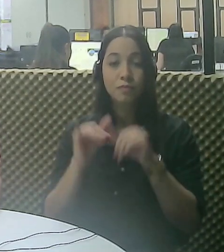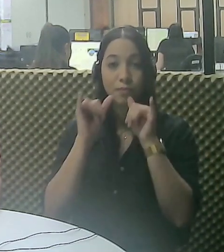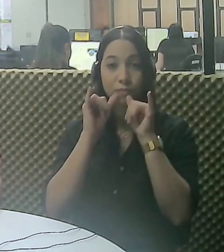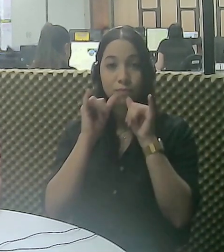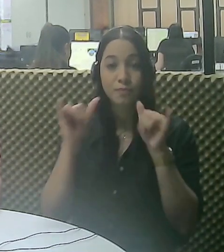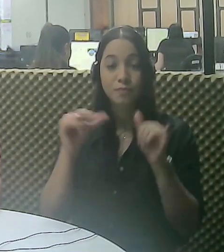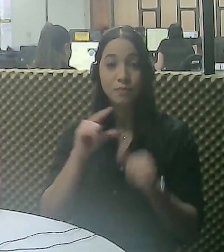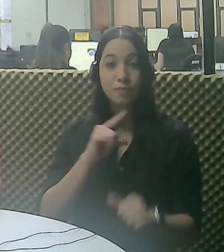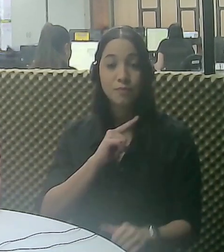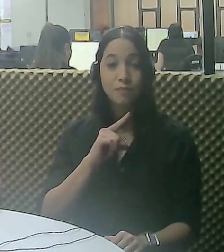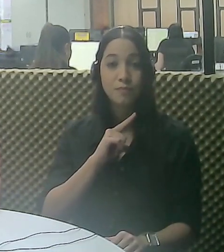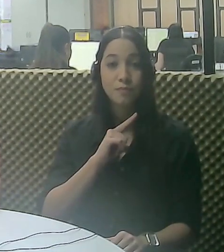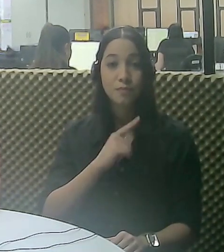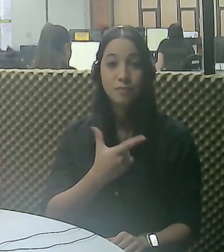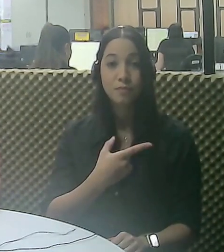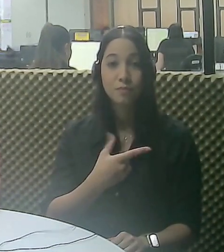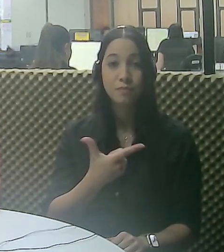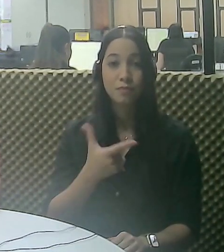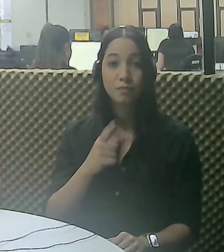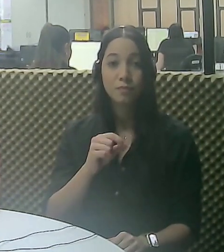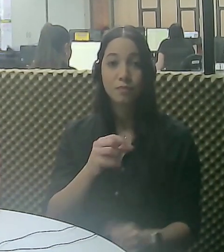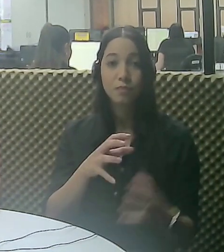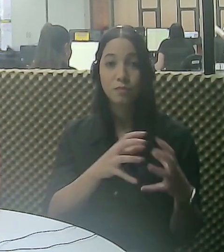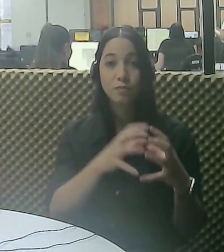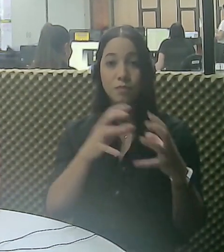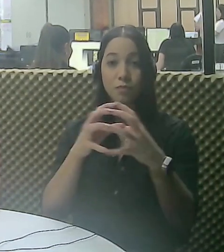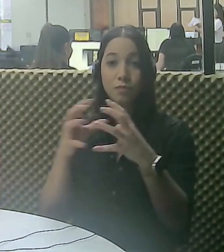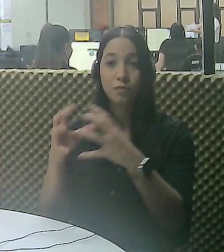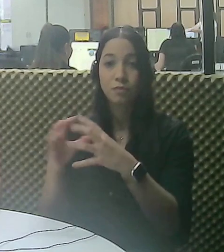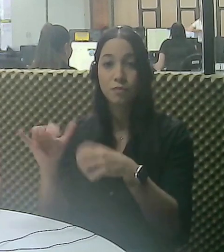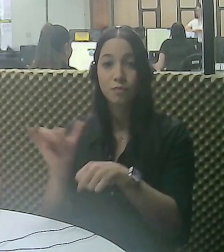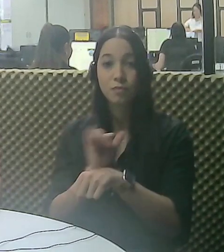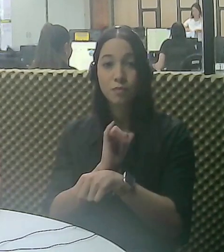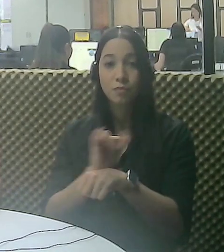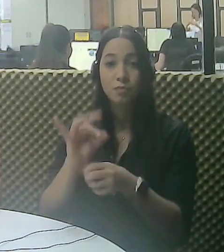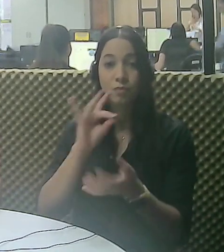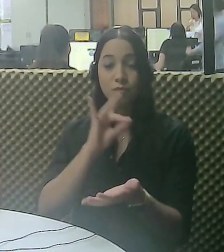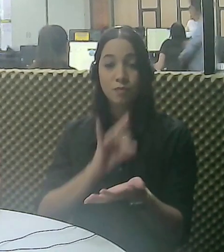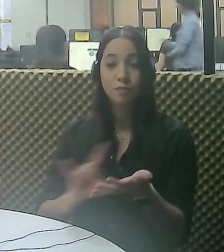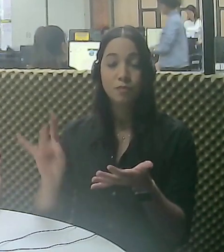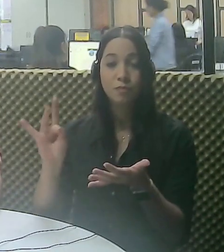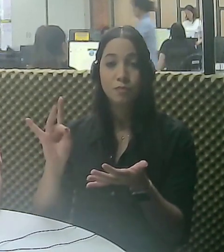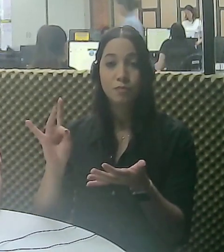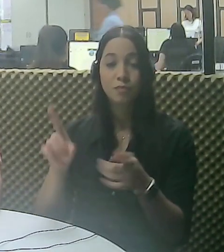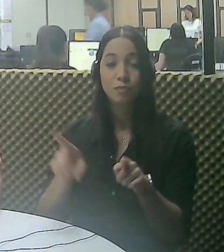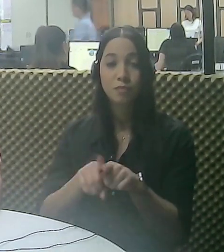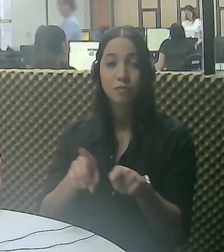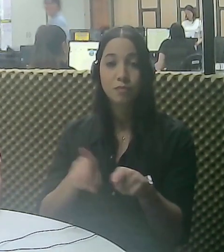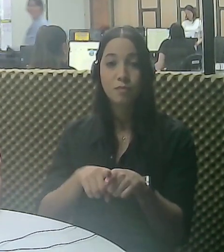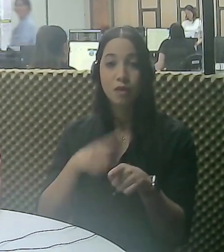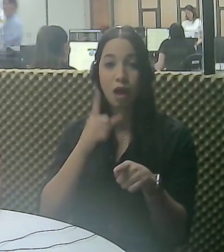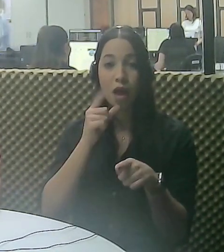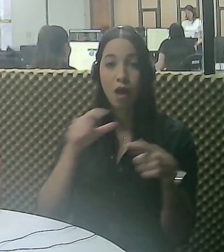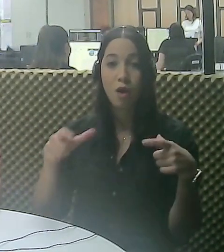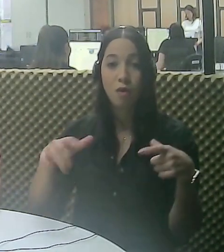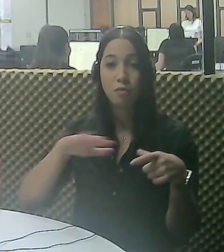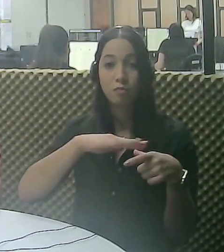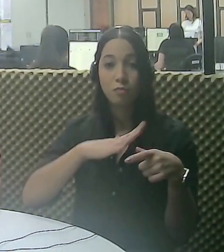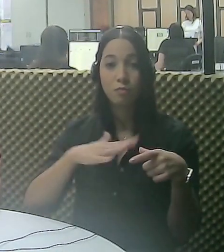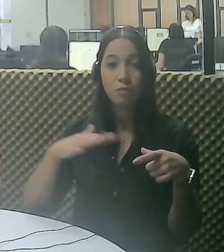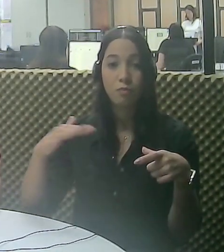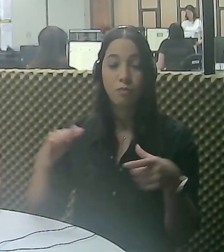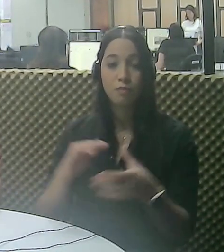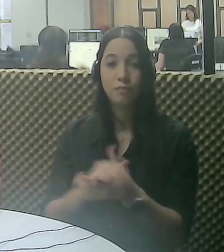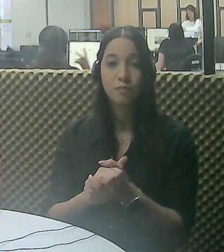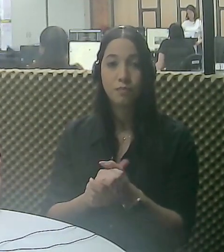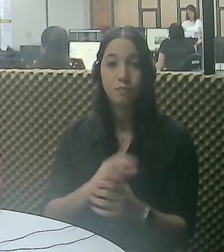com mais de 20 linhas de atuação e estratégias para eliminar focos e possíveis criadouros. No entanto, segundo o levantamento